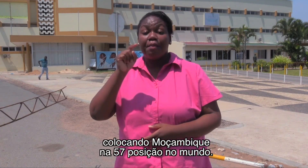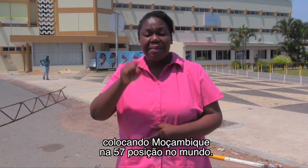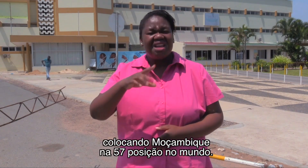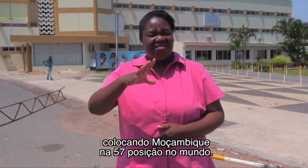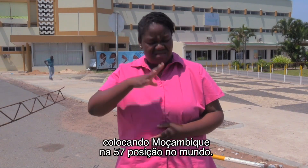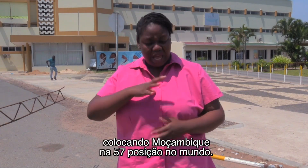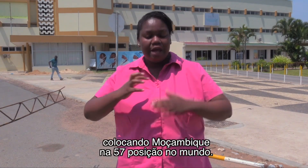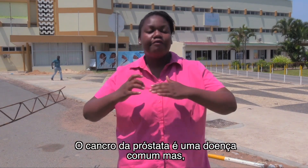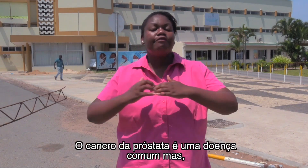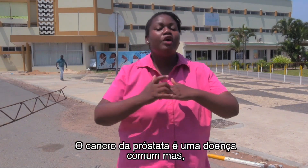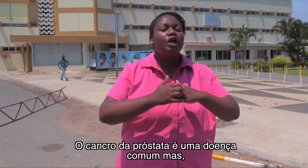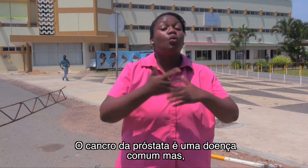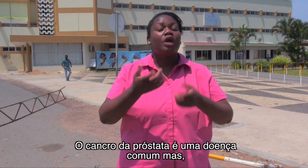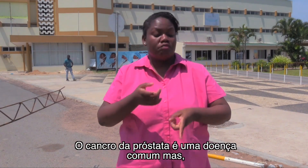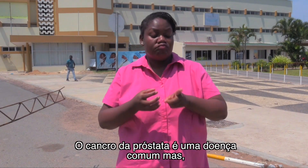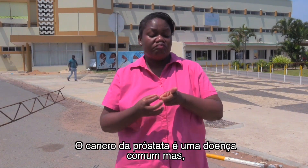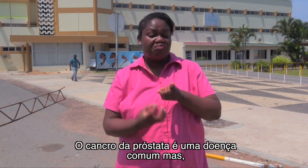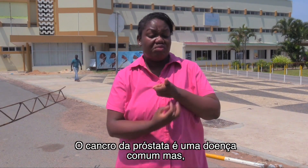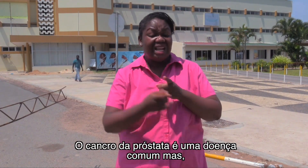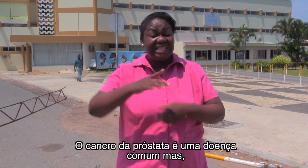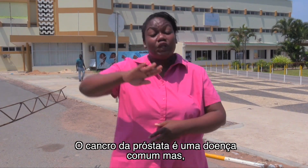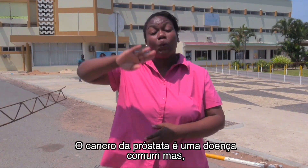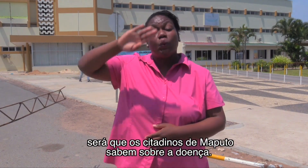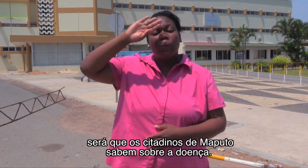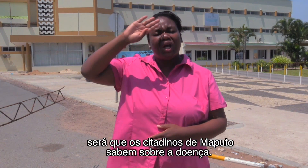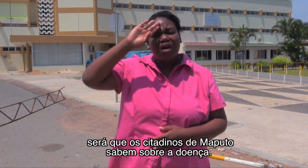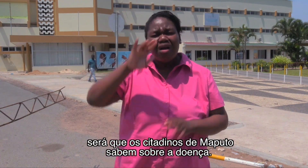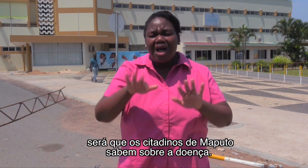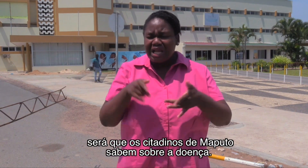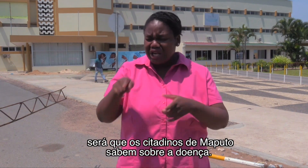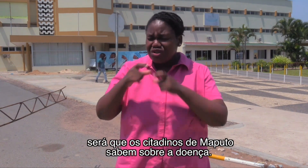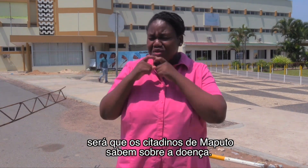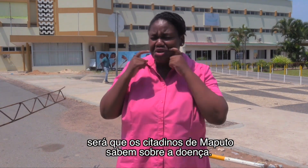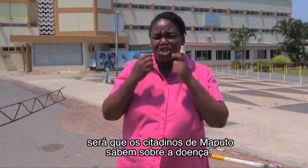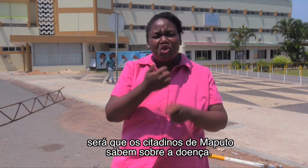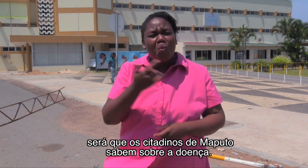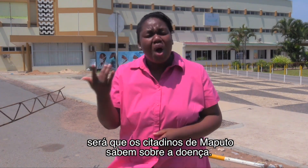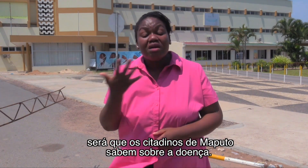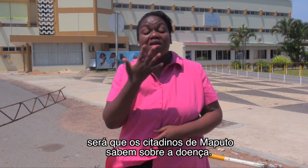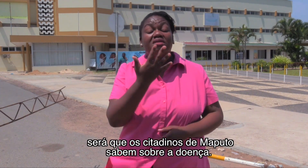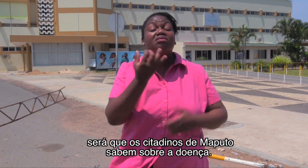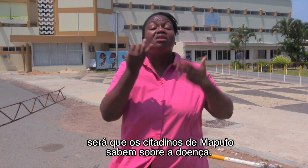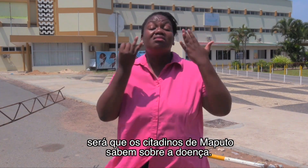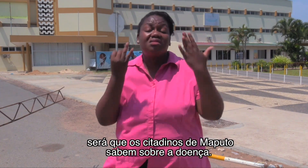no mundo. O cancro da próstata é uma doença comum, mas será que os cidadãos de Maputo conhecem a doença?